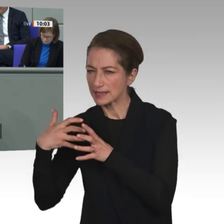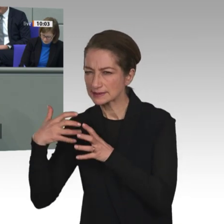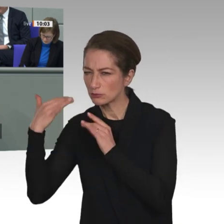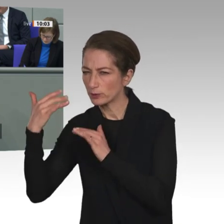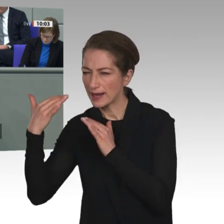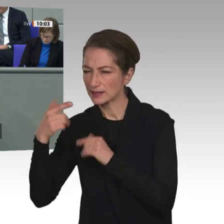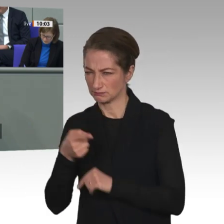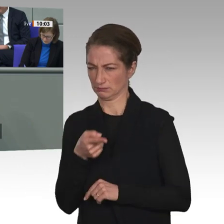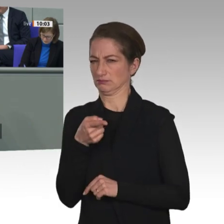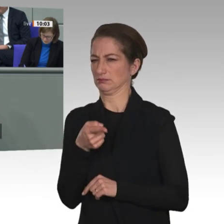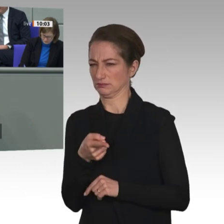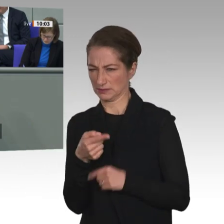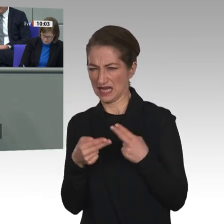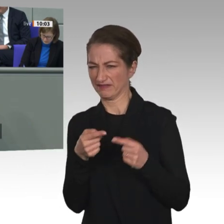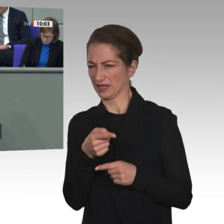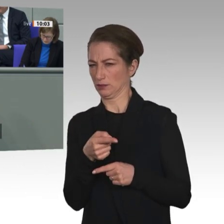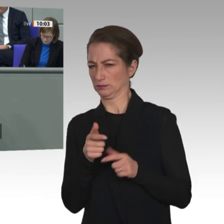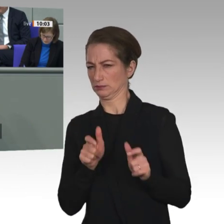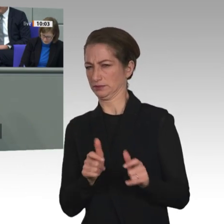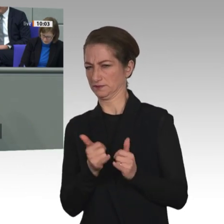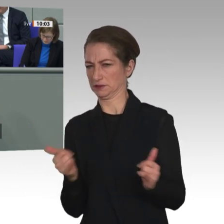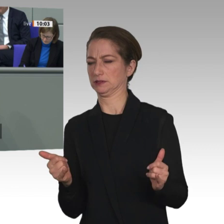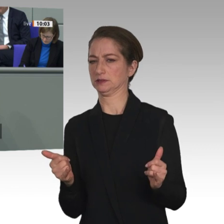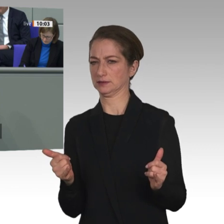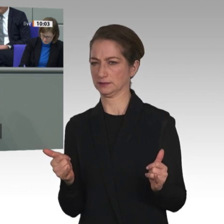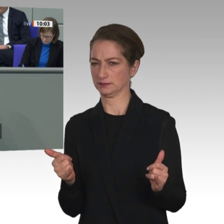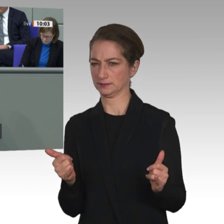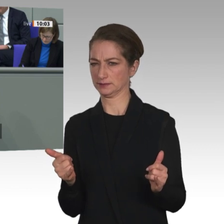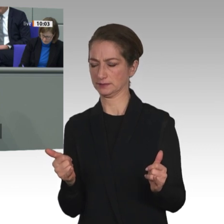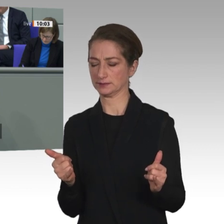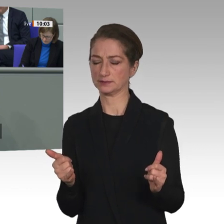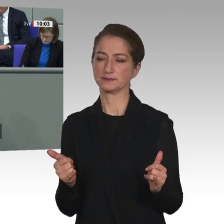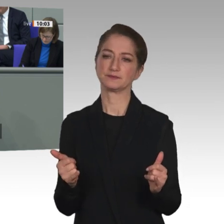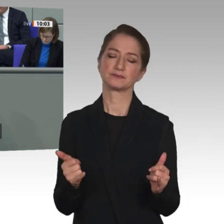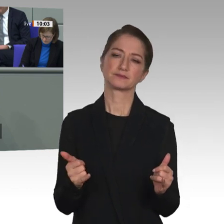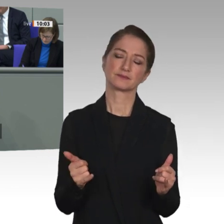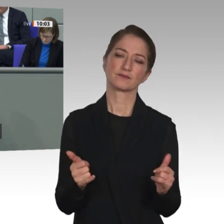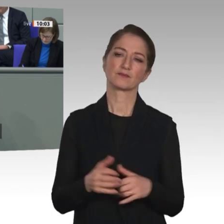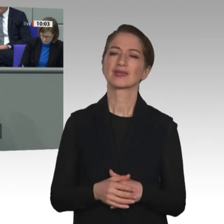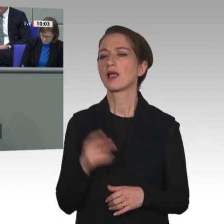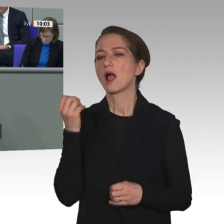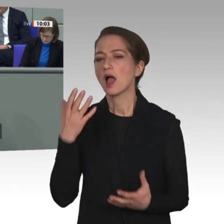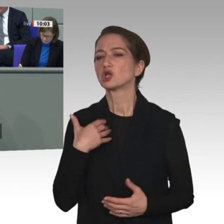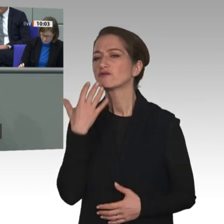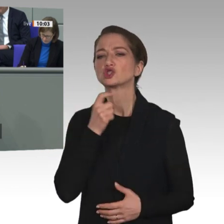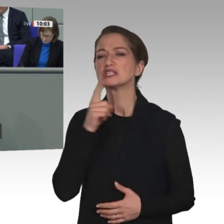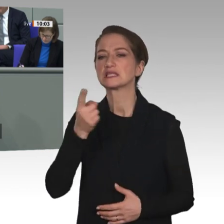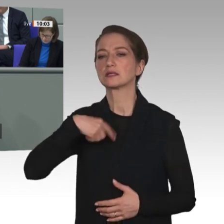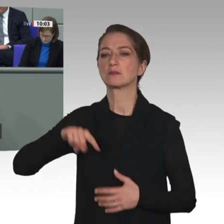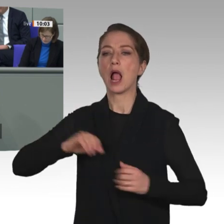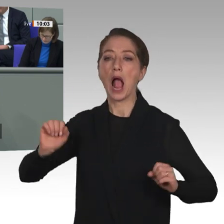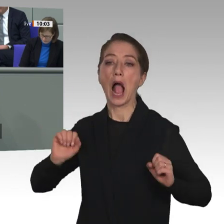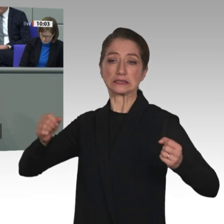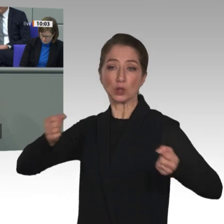diesen Auswüchsen und Entwicklungen entgegentreten können, ohne dass wir Aktionismus